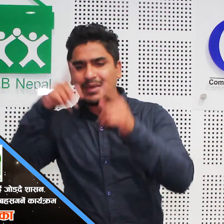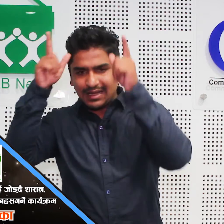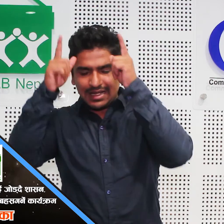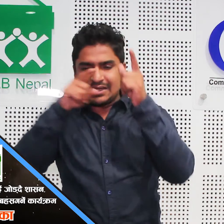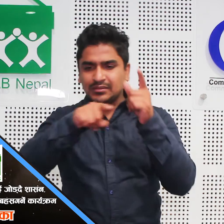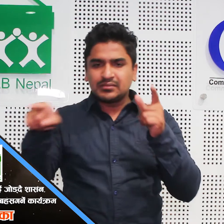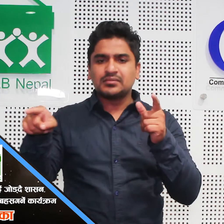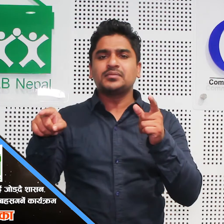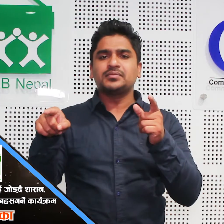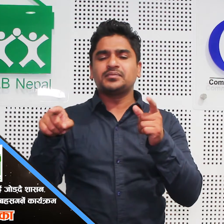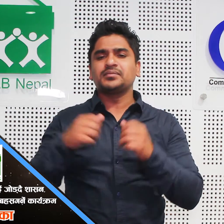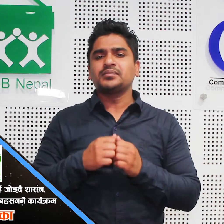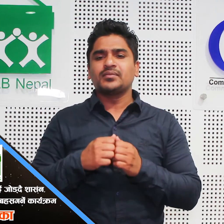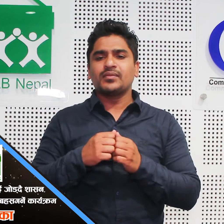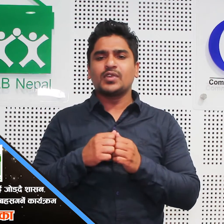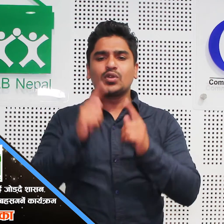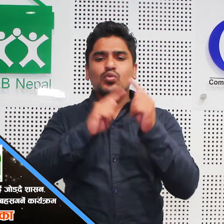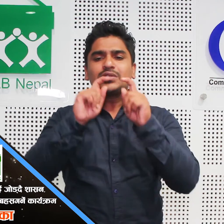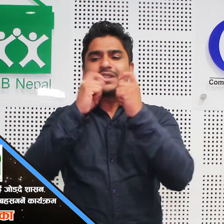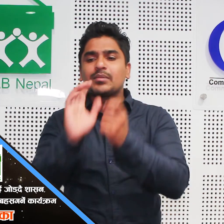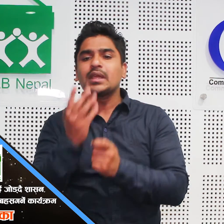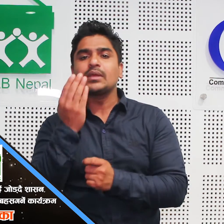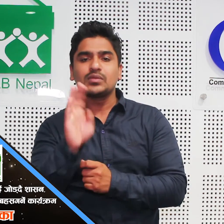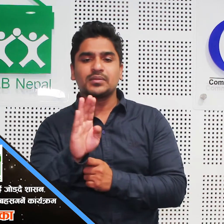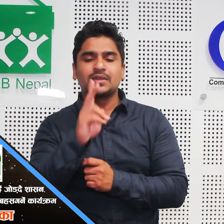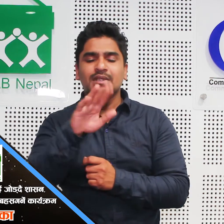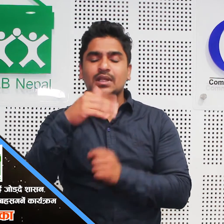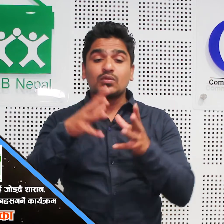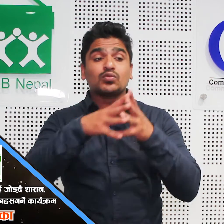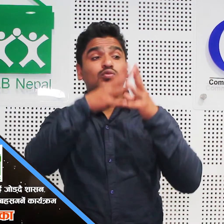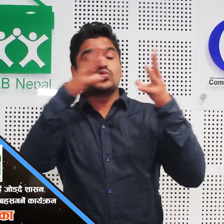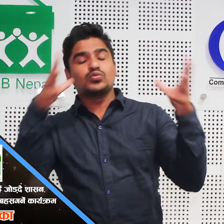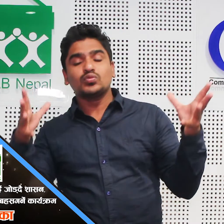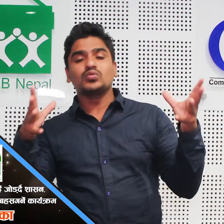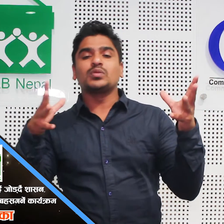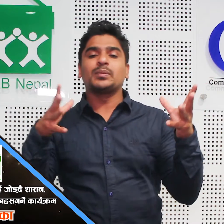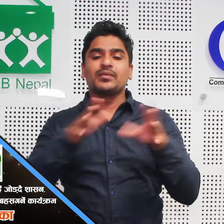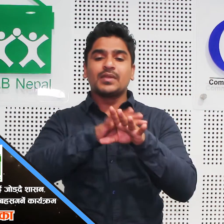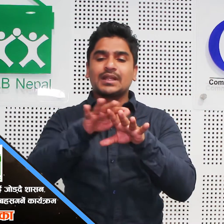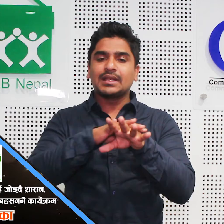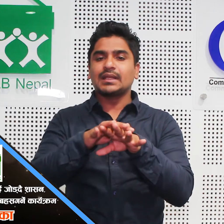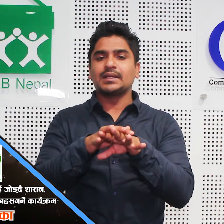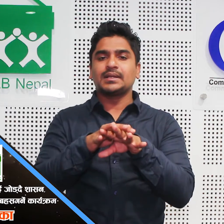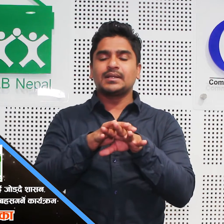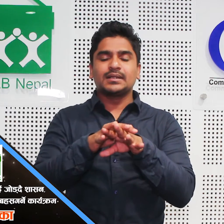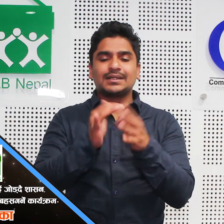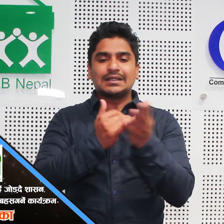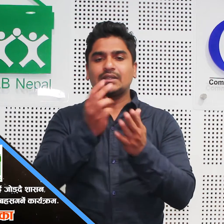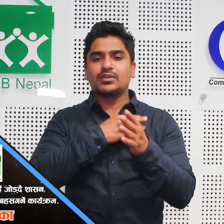गाई, कुन क्षेत्रमा के हुन्छ त्यसलाई चाहिँ अलिक ठुलो स्केलमा धेरै खाले कृषकहरूलाई एउटै काममा